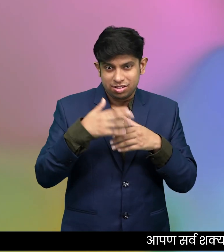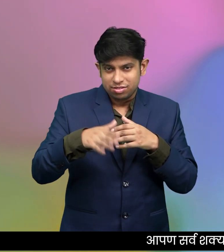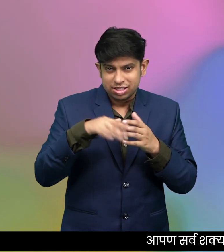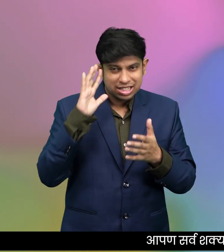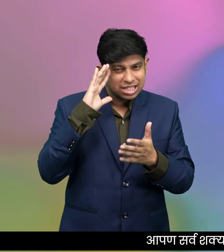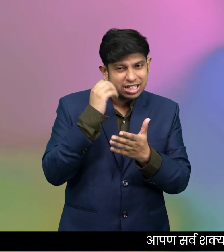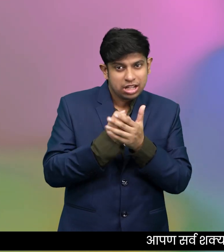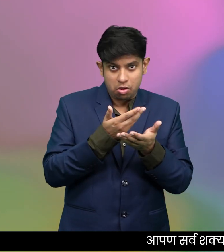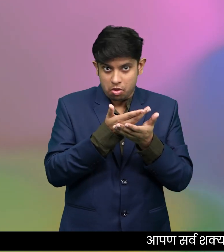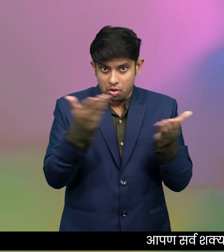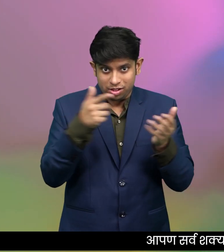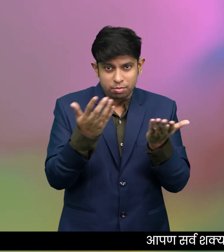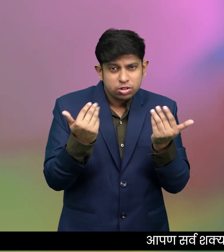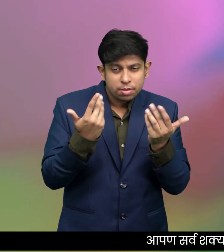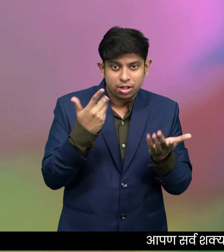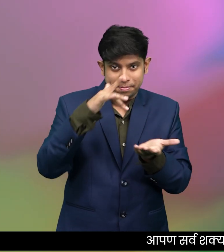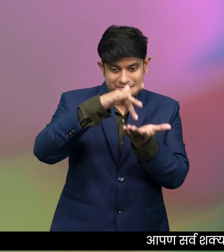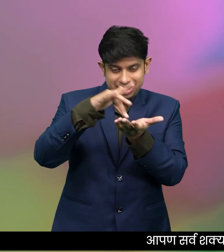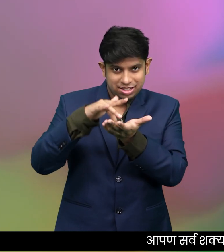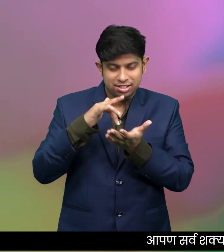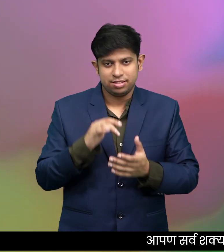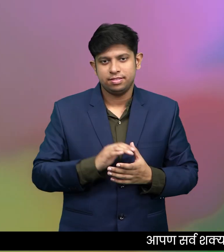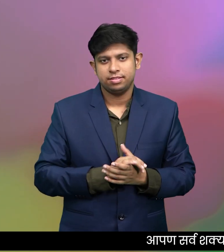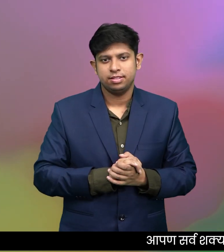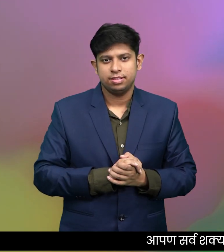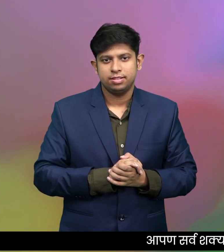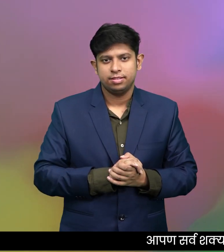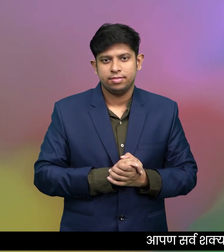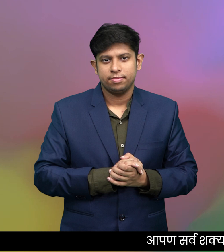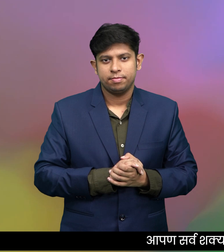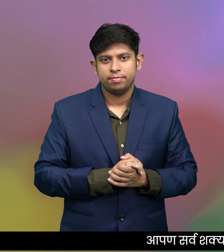We are आपण going सर्व to शक्य consider स्थिती all the विचारात घेणार possible आहोत. positions.